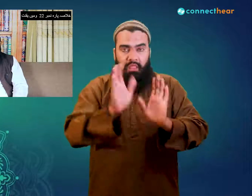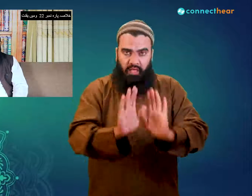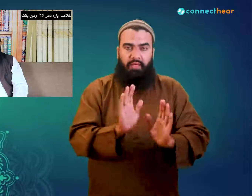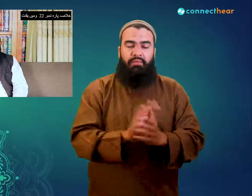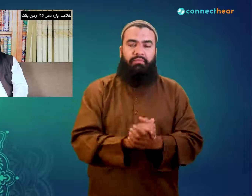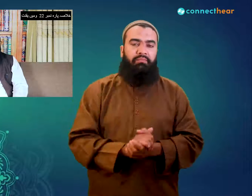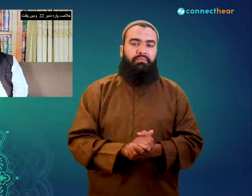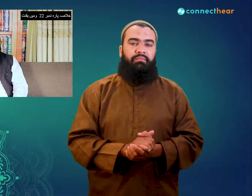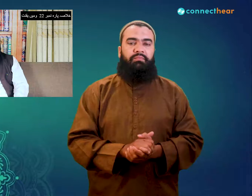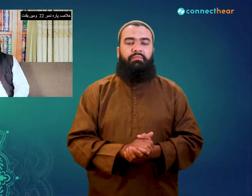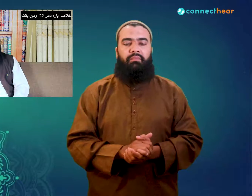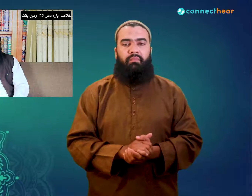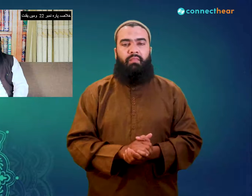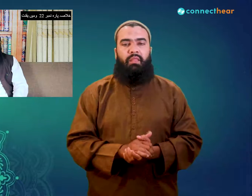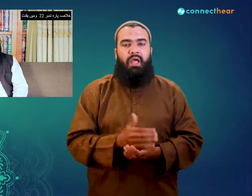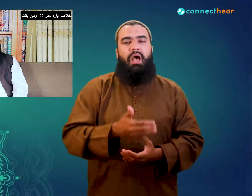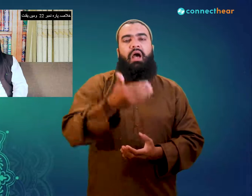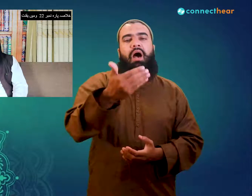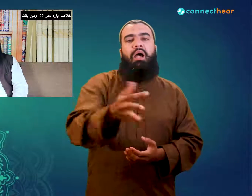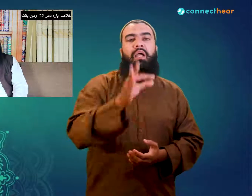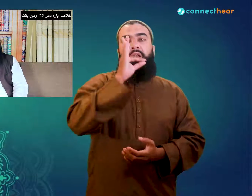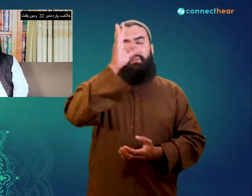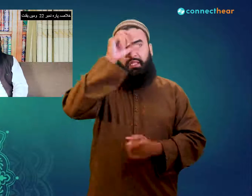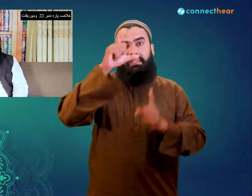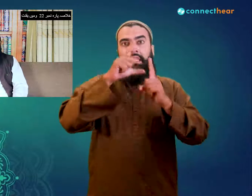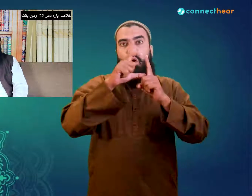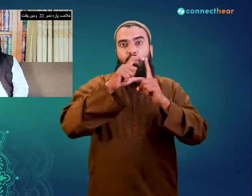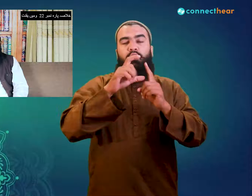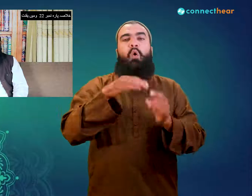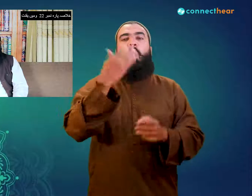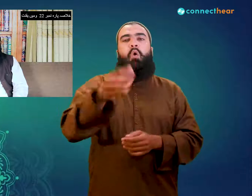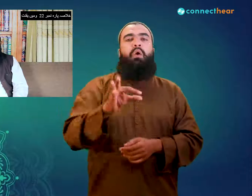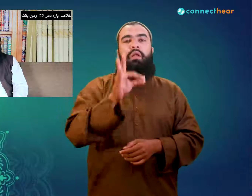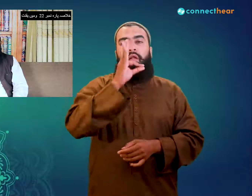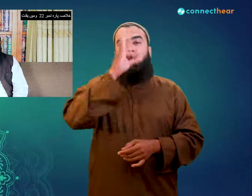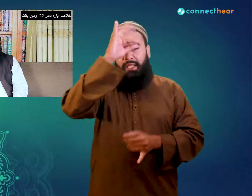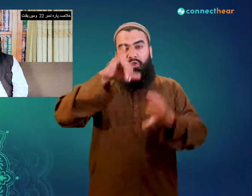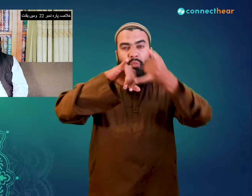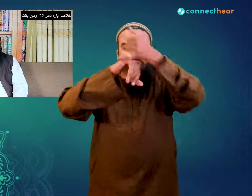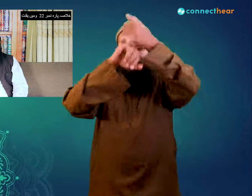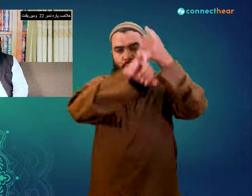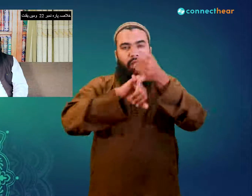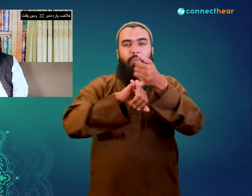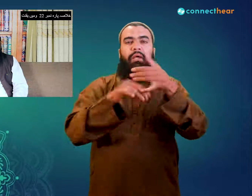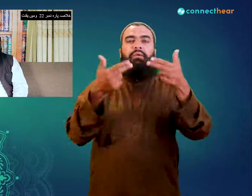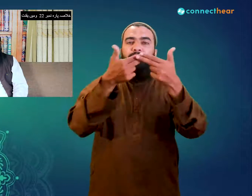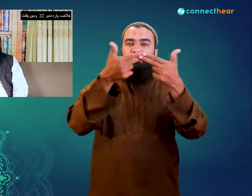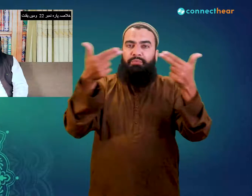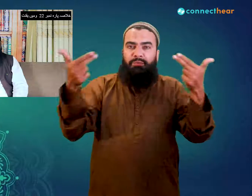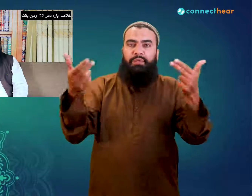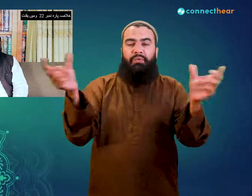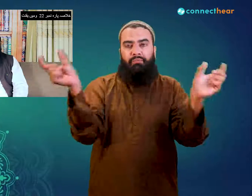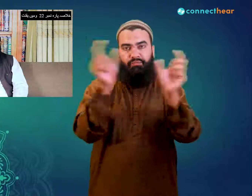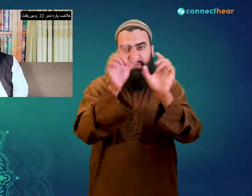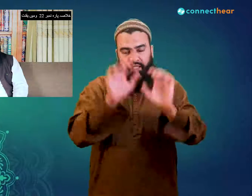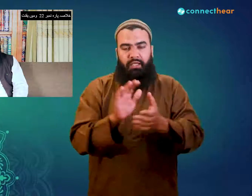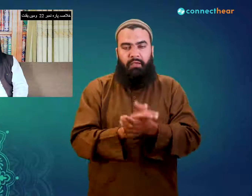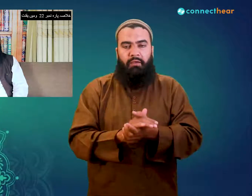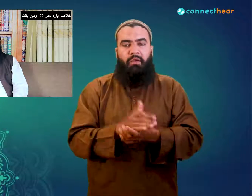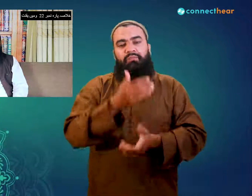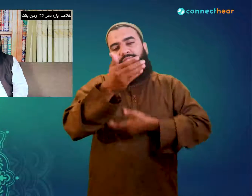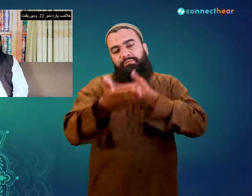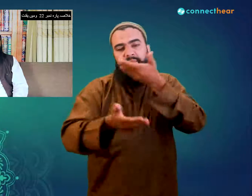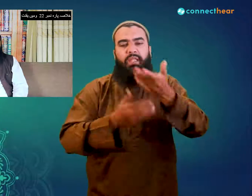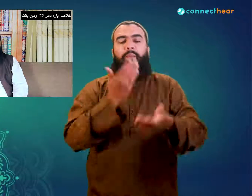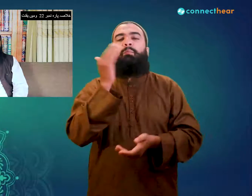میں حضرت داؤد علیہ السلام اور سلیمان علیہ السلام کے قصے کا ذکر فرمایا کہ ان